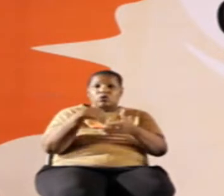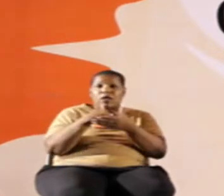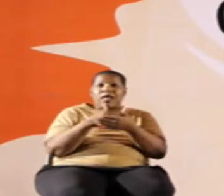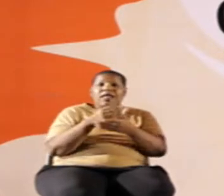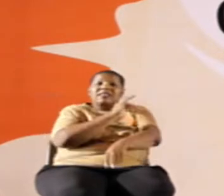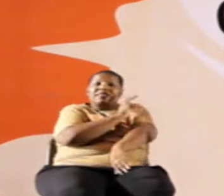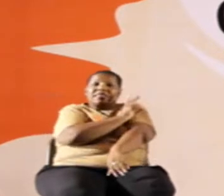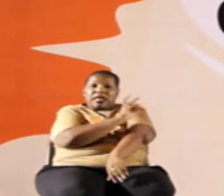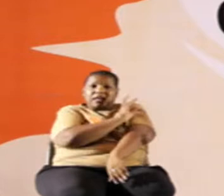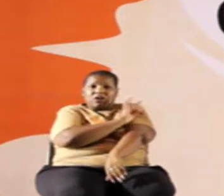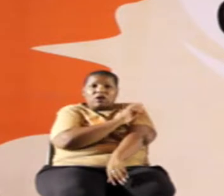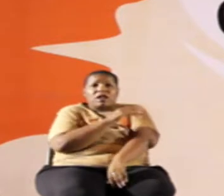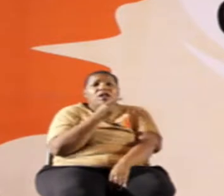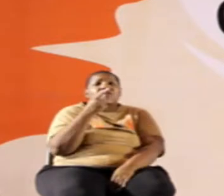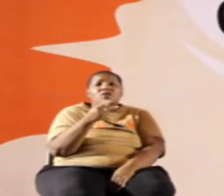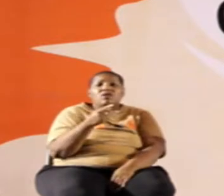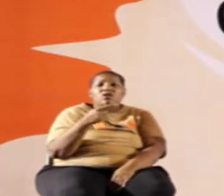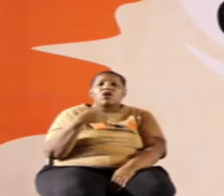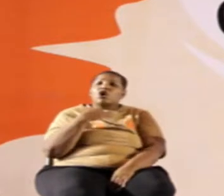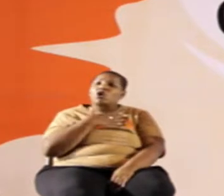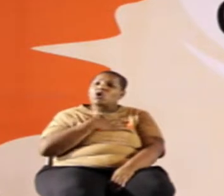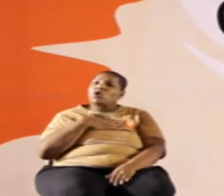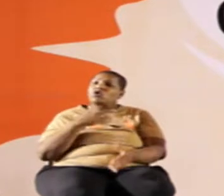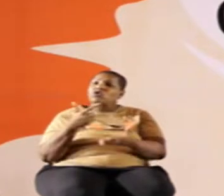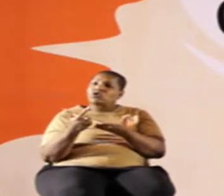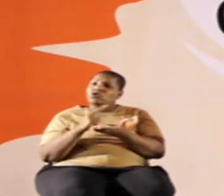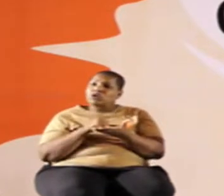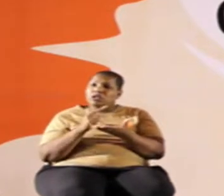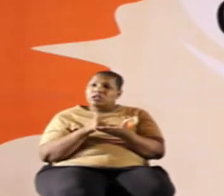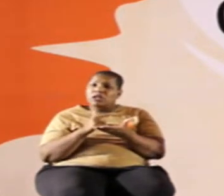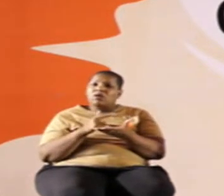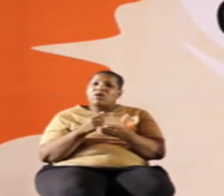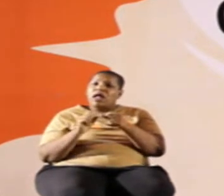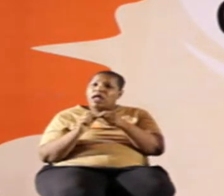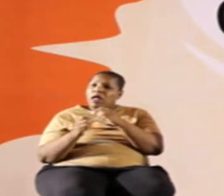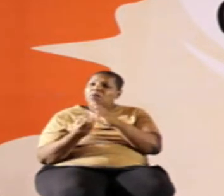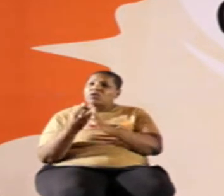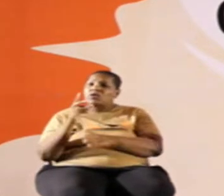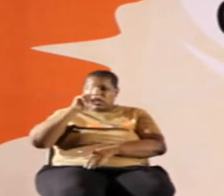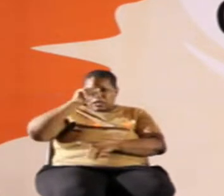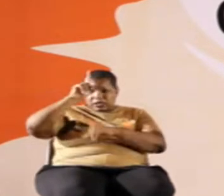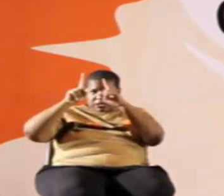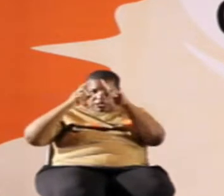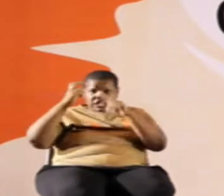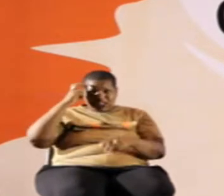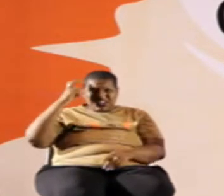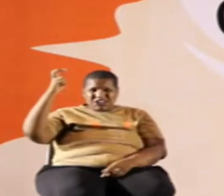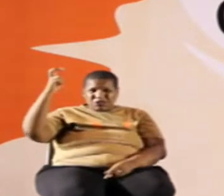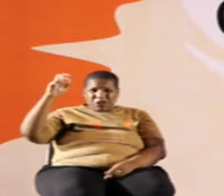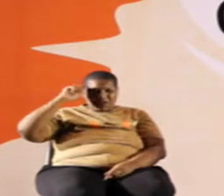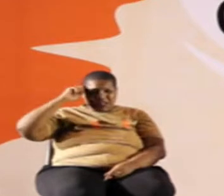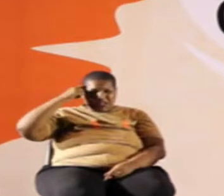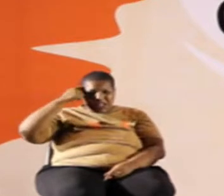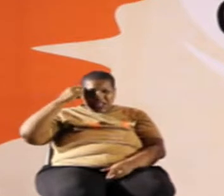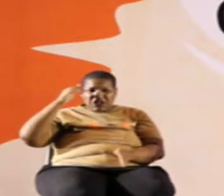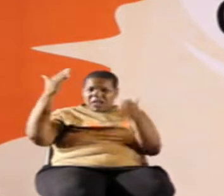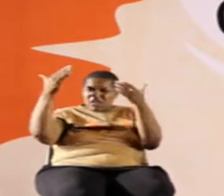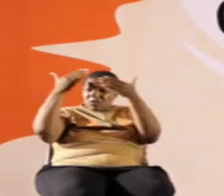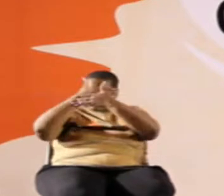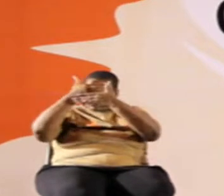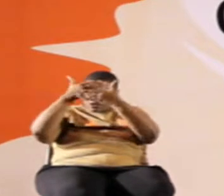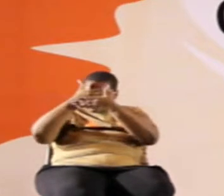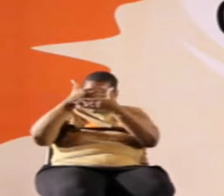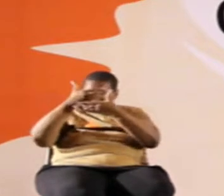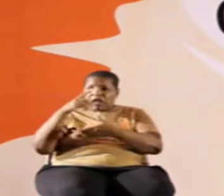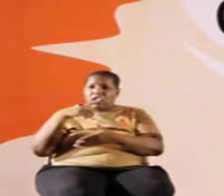futebol. Ele disse, eu gosto de livros. Ele disse, a produção intelectual negra é desvalorizada e invisibilizada. A gente